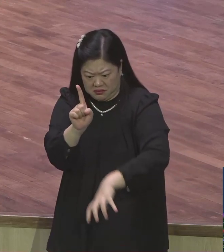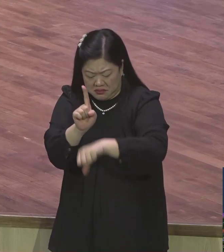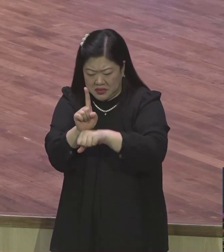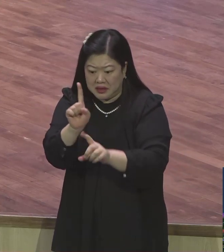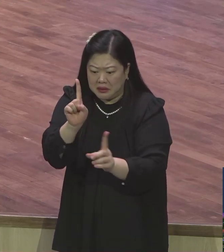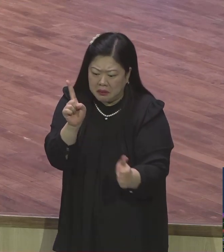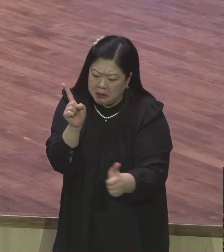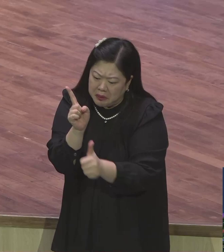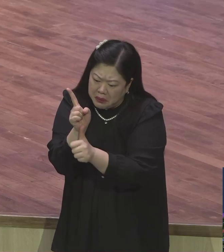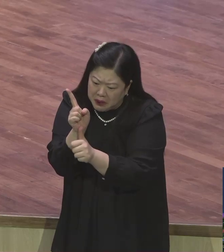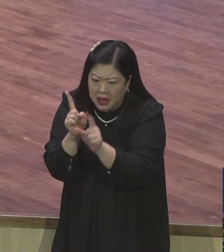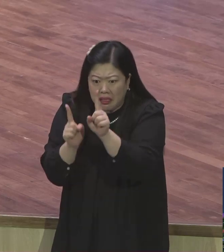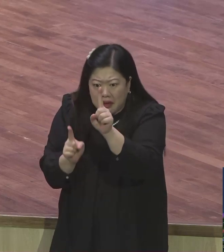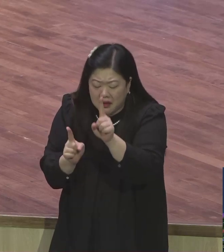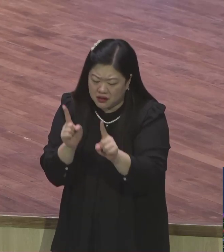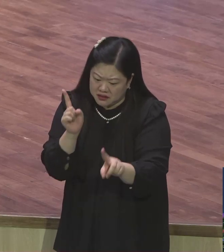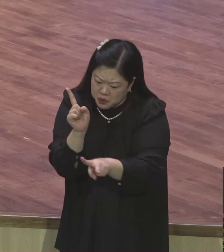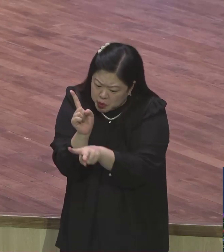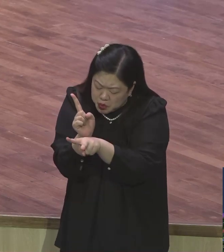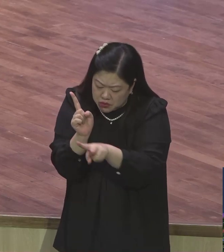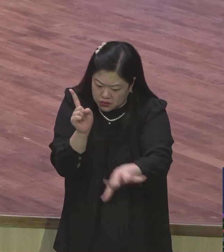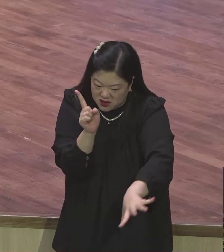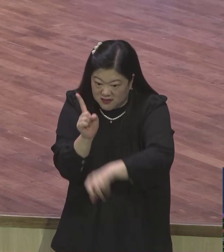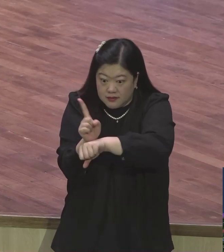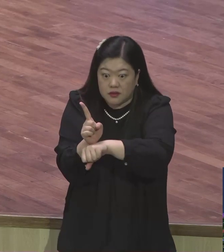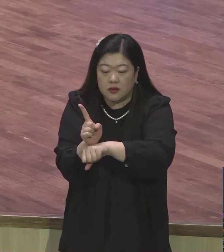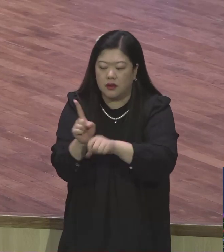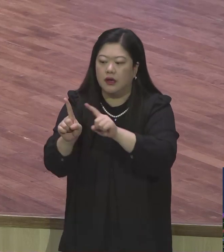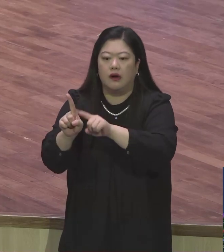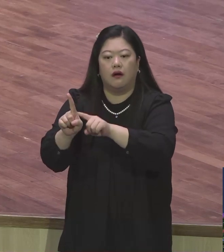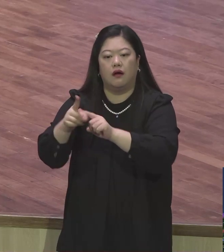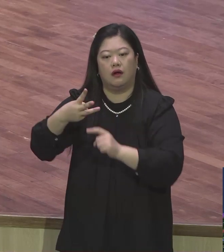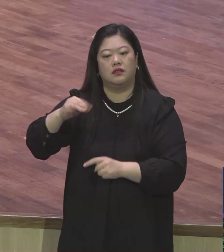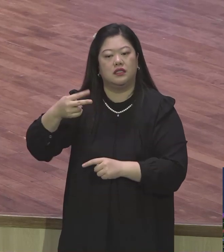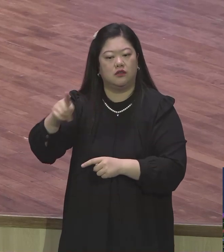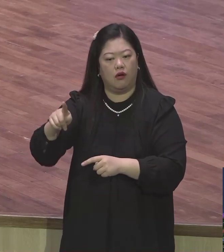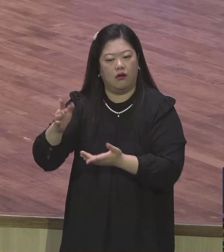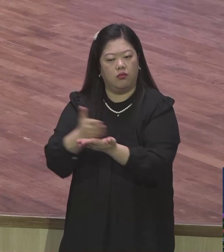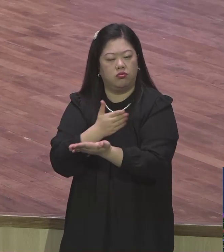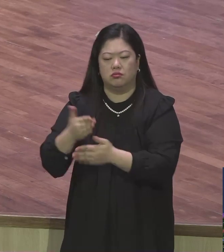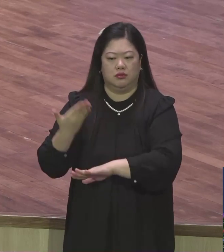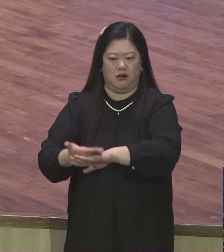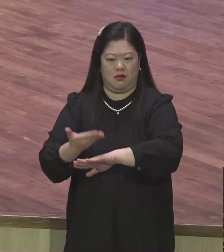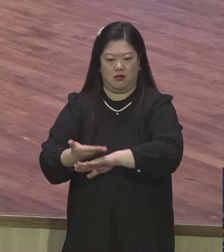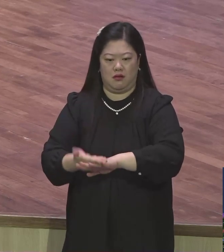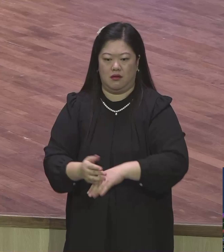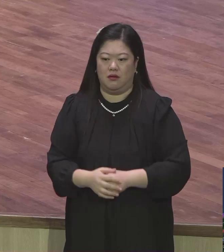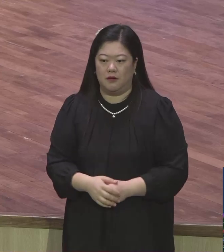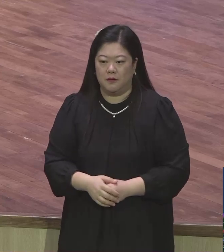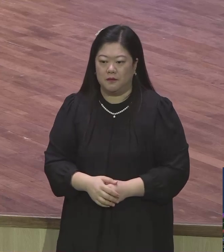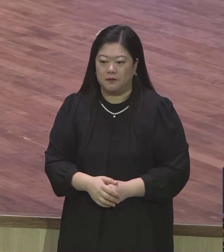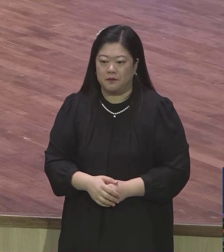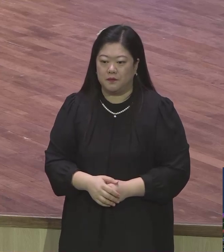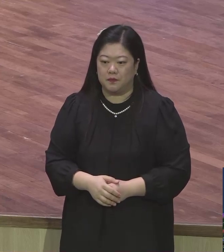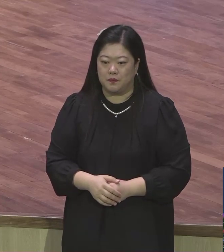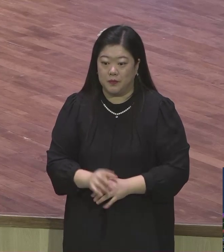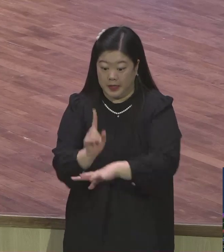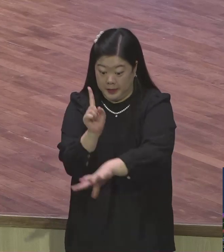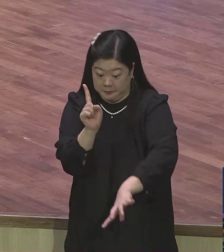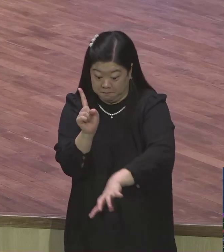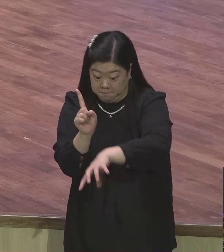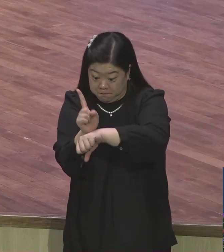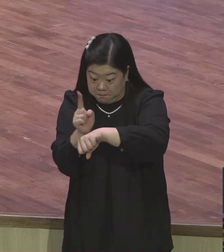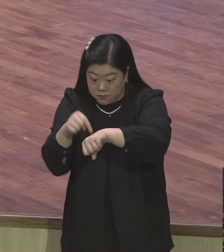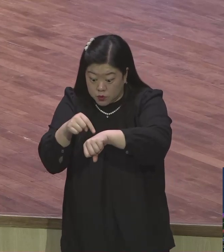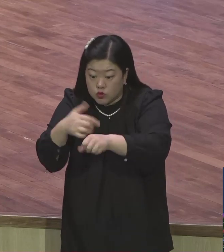사역자예요. 얼마나 많은 사람들과 함께 하느냐, 얼마나 많은 사람들과 함께 서로 그렇게